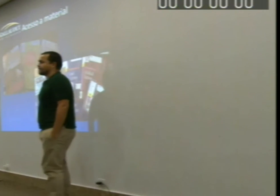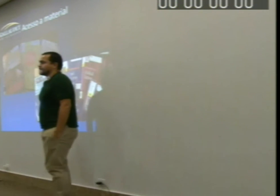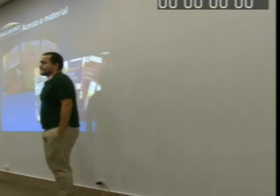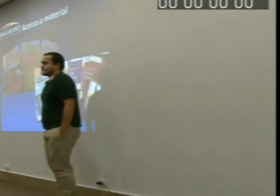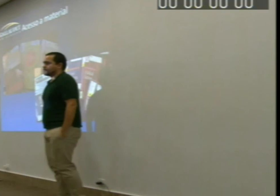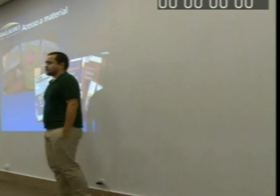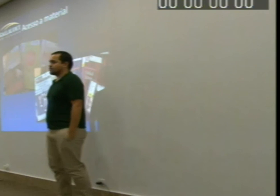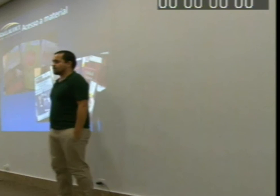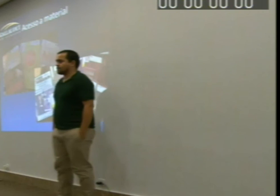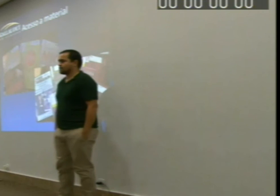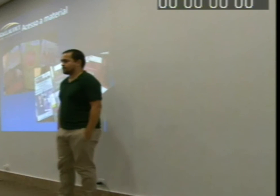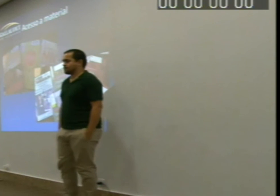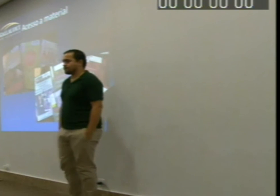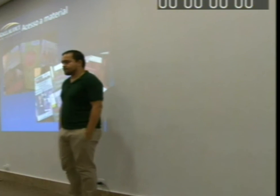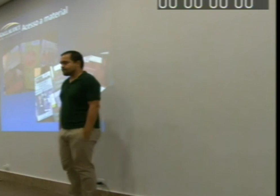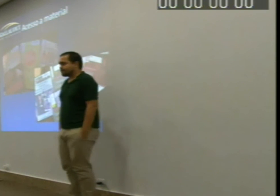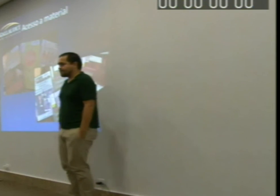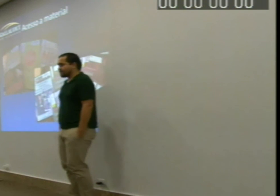viram